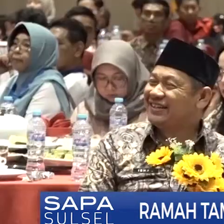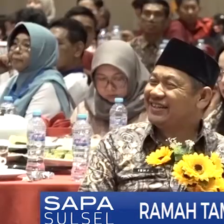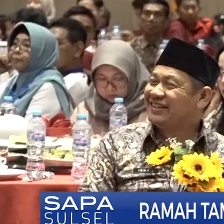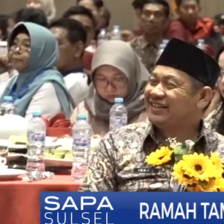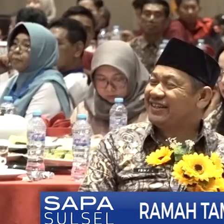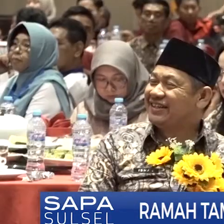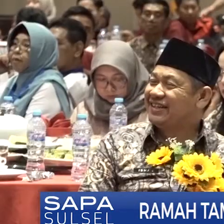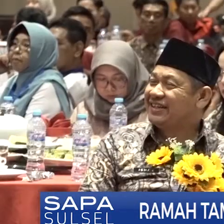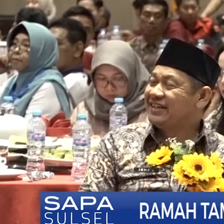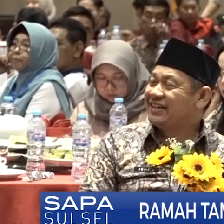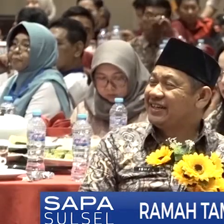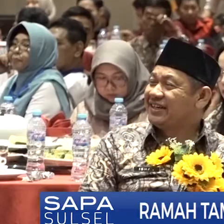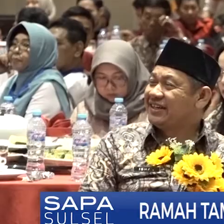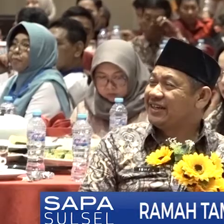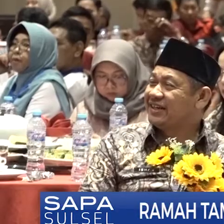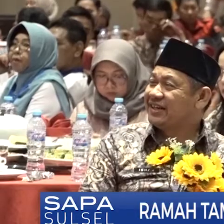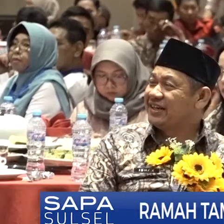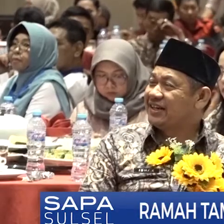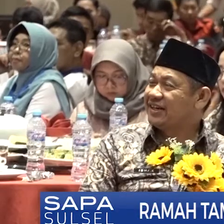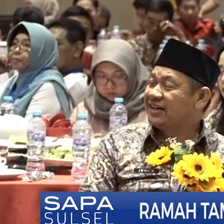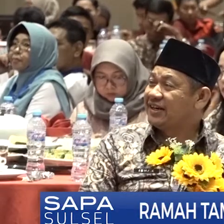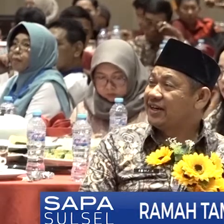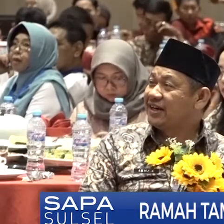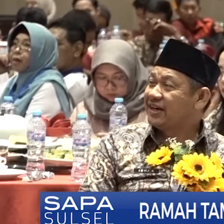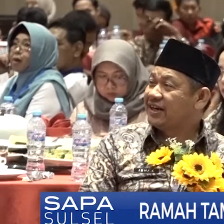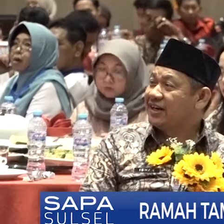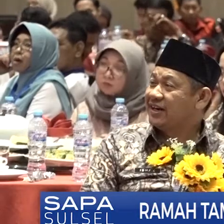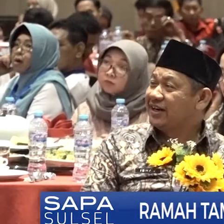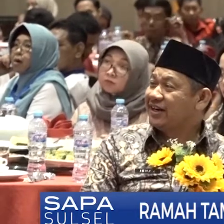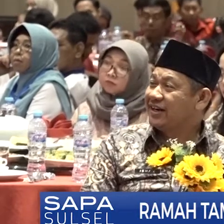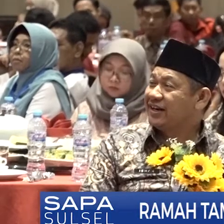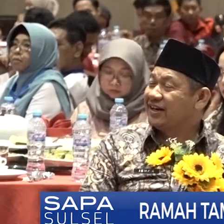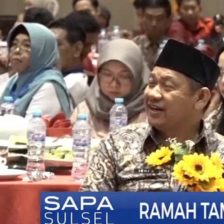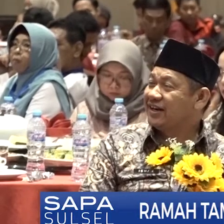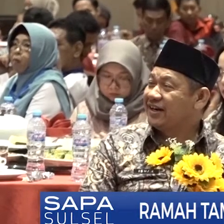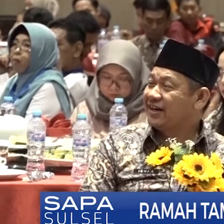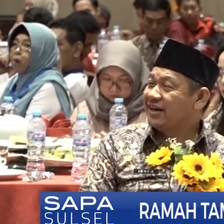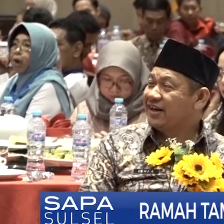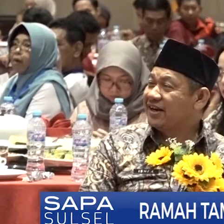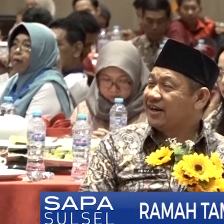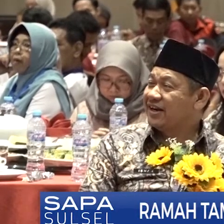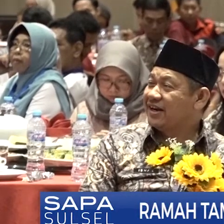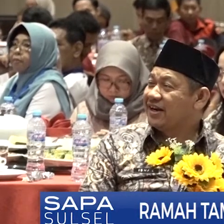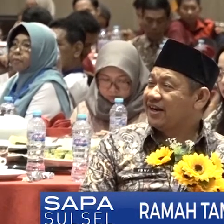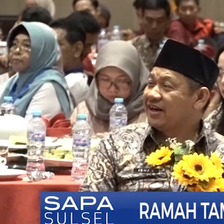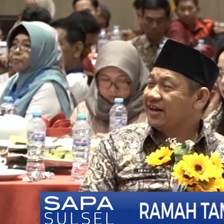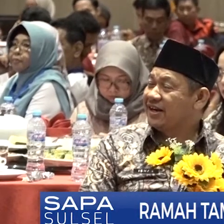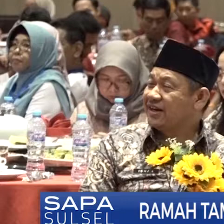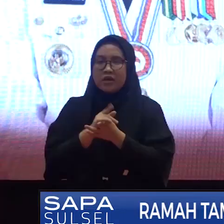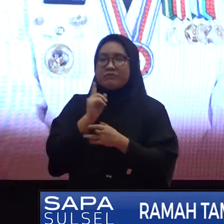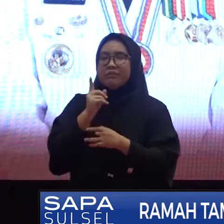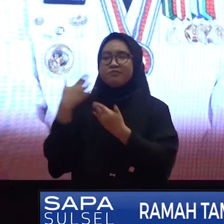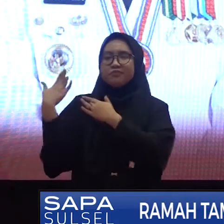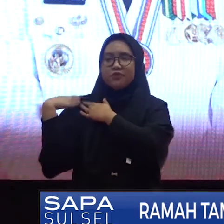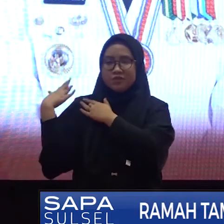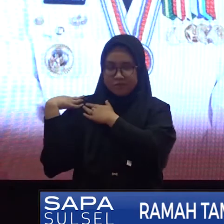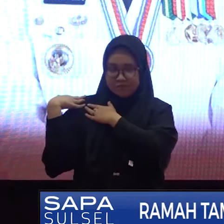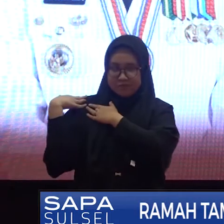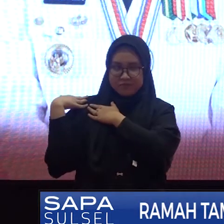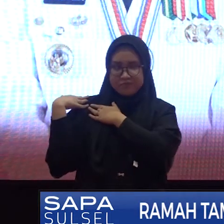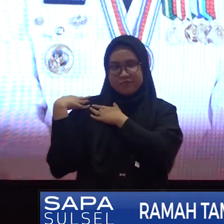nya saya adalah Walikota yang tidak suka mengeluh soal ini karena itu sudah tugas kami ya